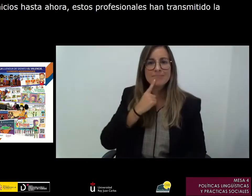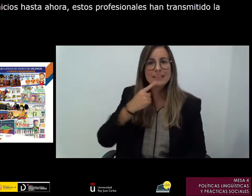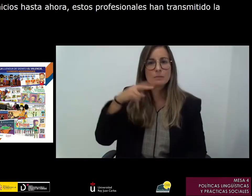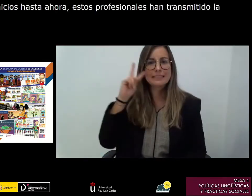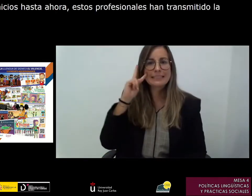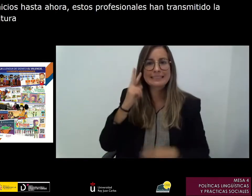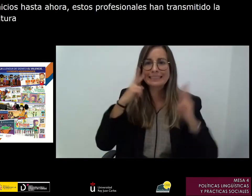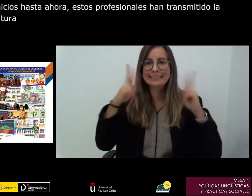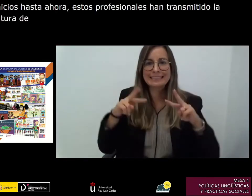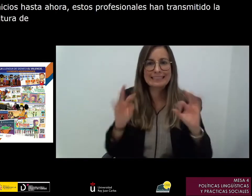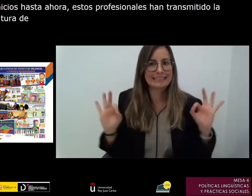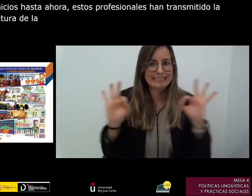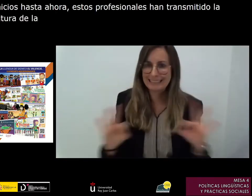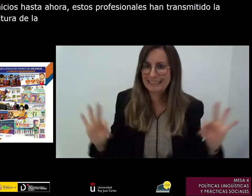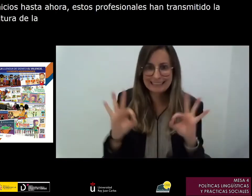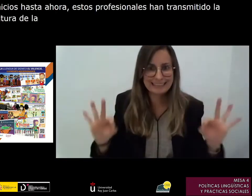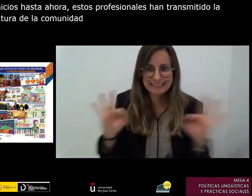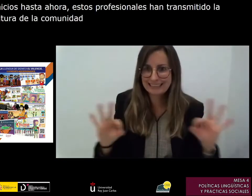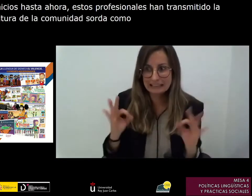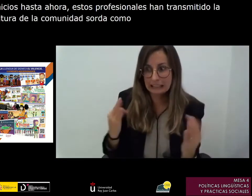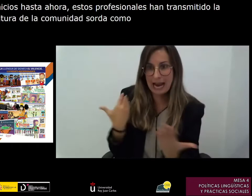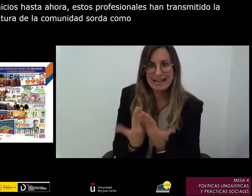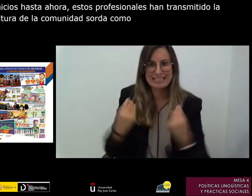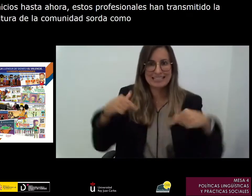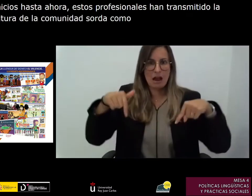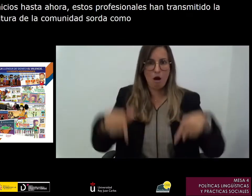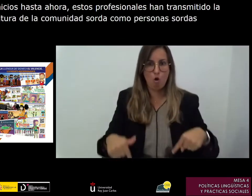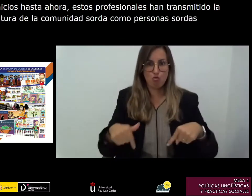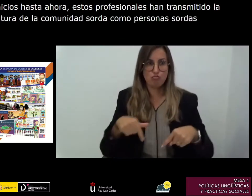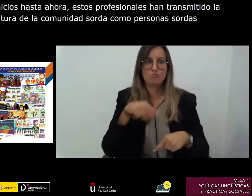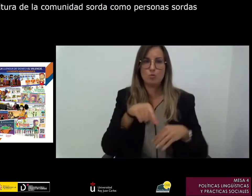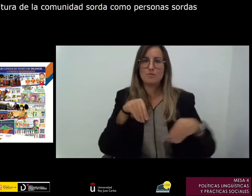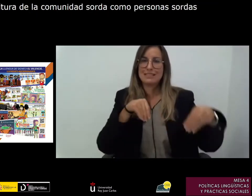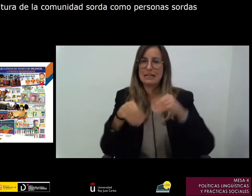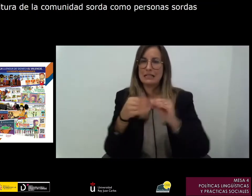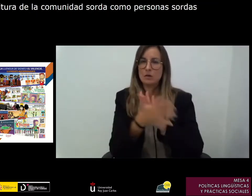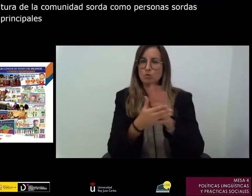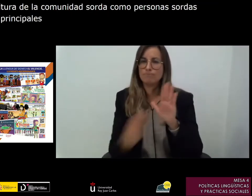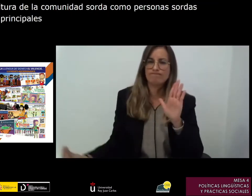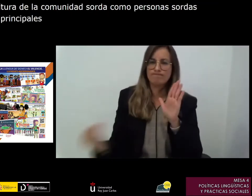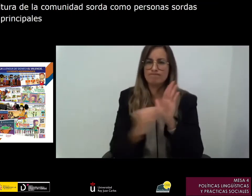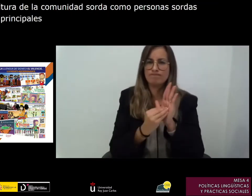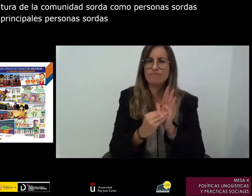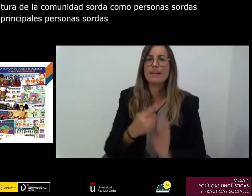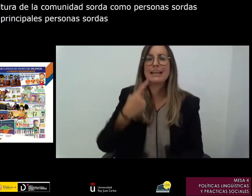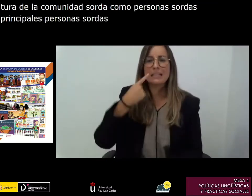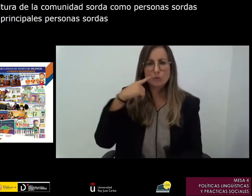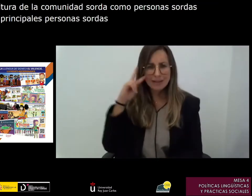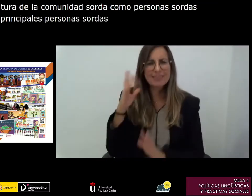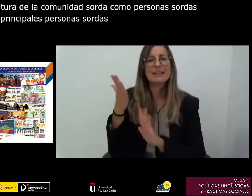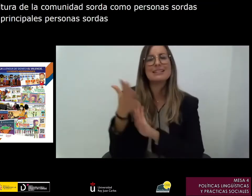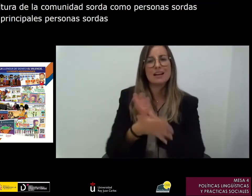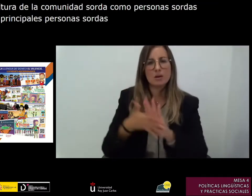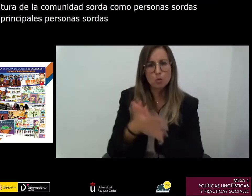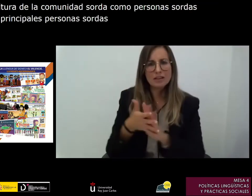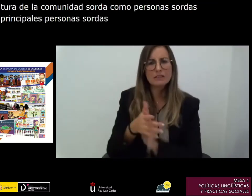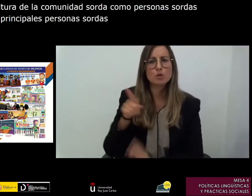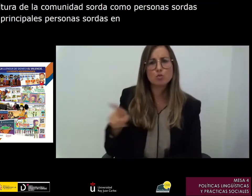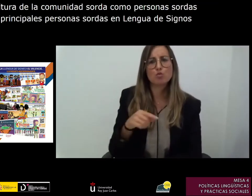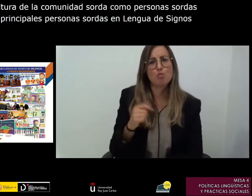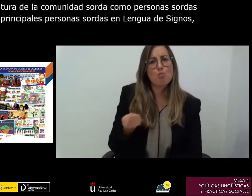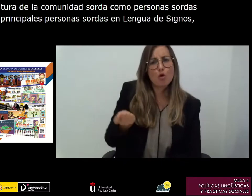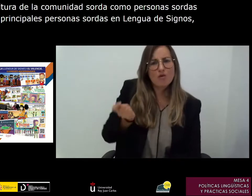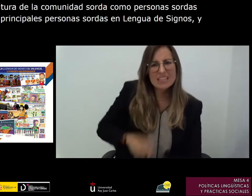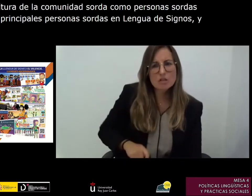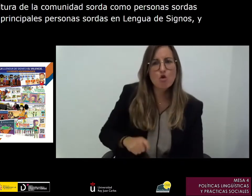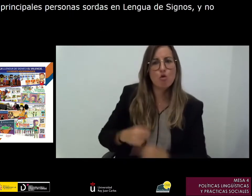nativas, las propias personas sordas especialistas en lengua de signos, y no es una profesión reconocida a día de hoy.